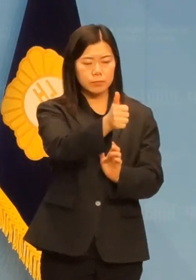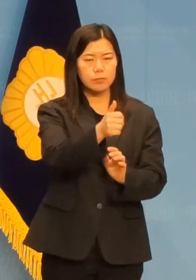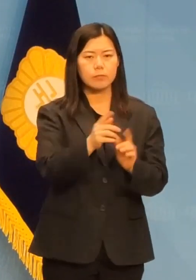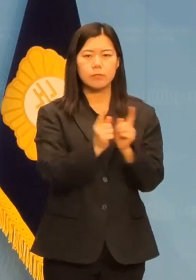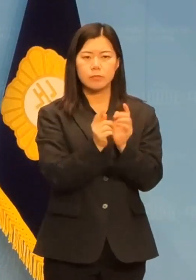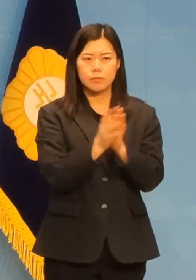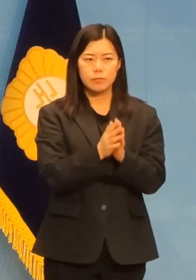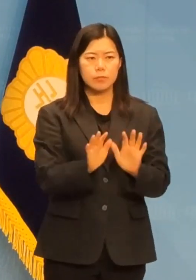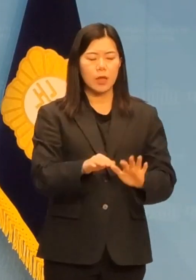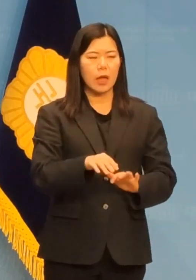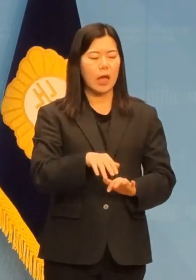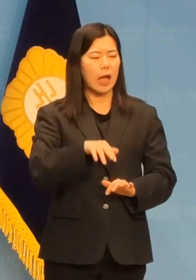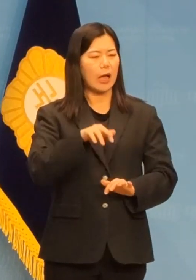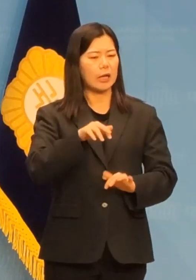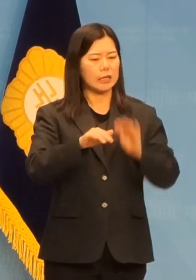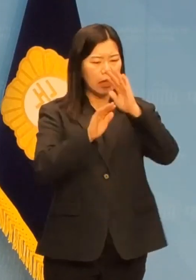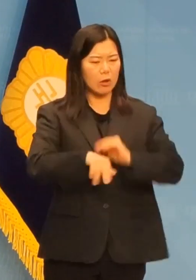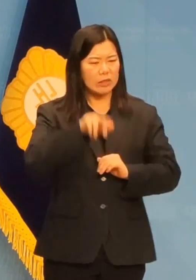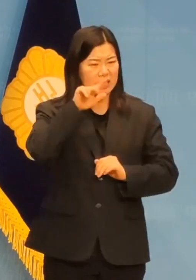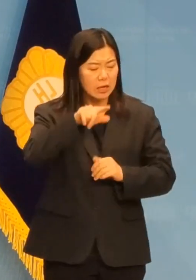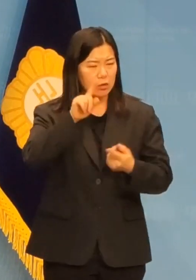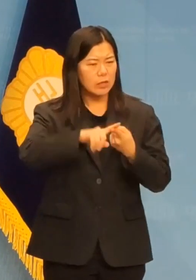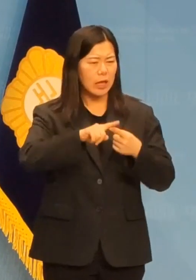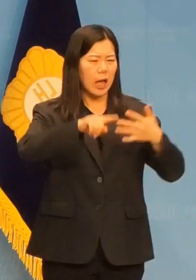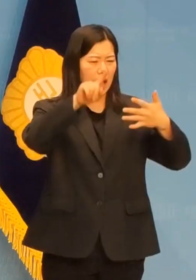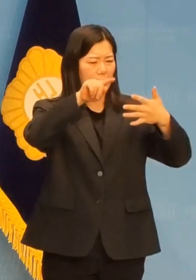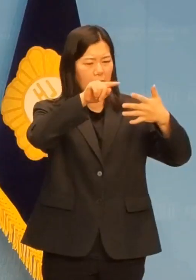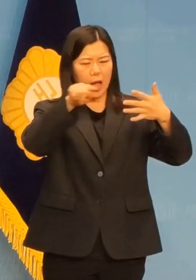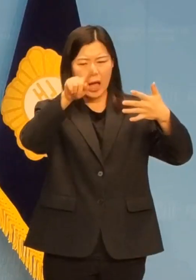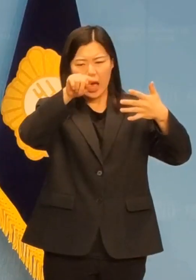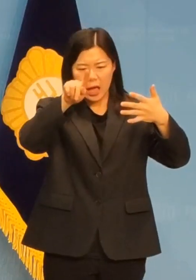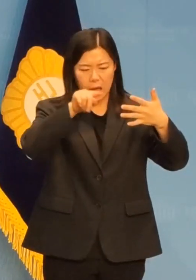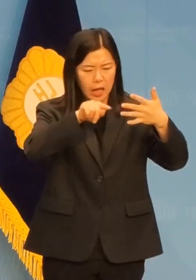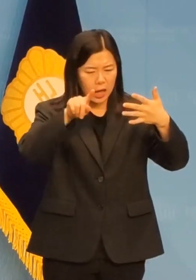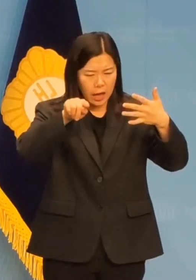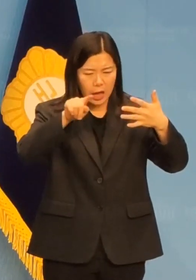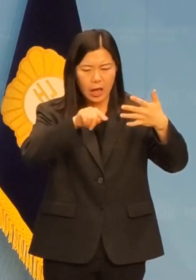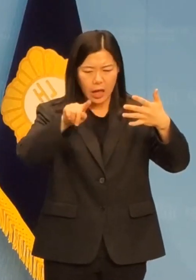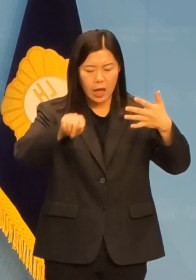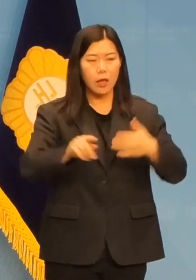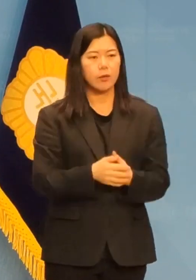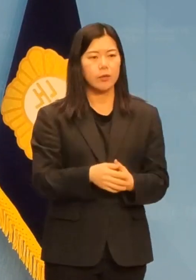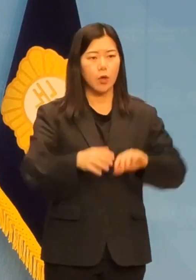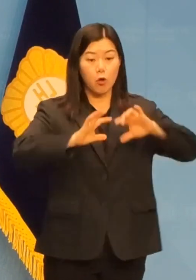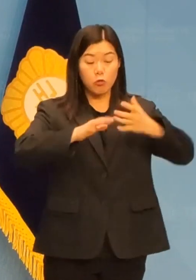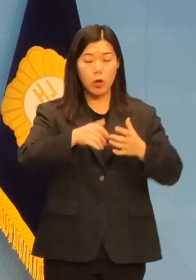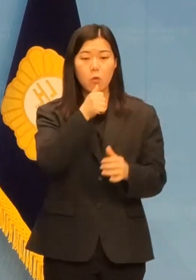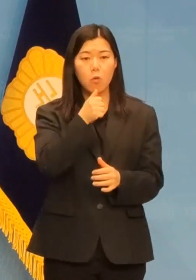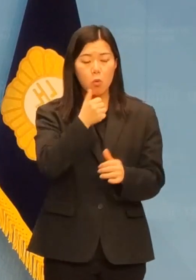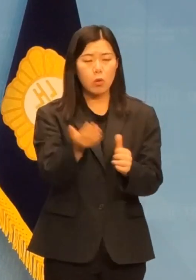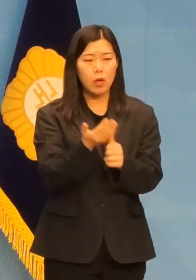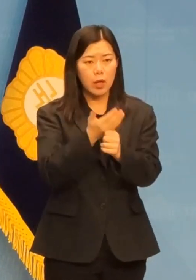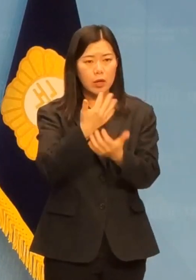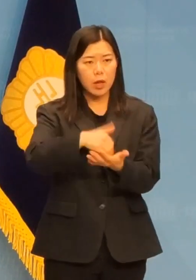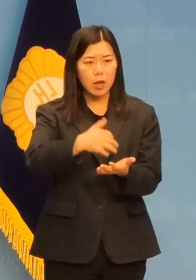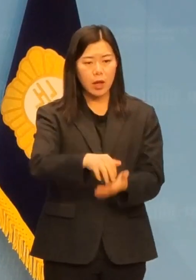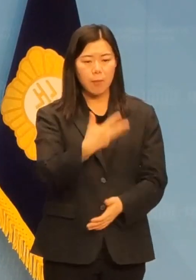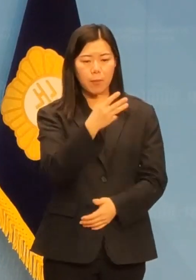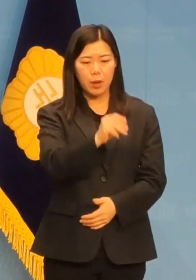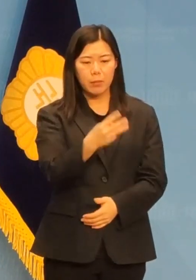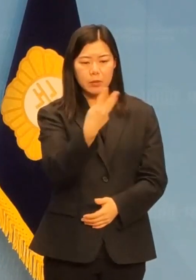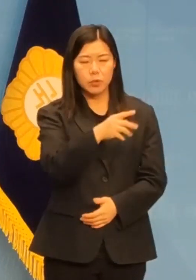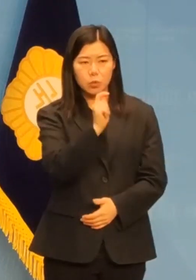나서 틀린 답변을 하나하나 교정해야 했습니다. 국산 콩 생산량은 8만 3천 톤이